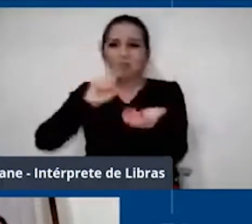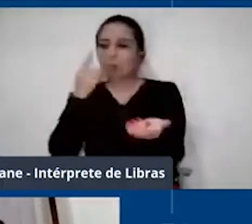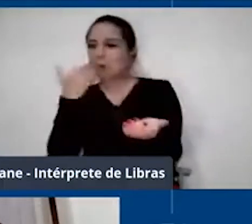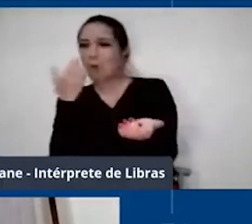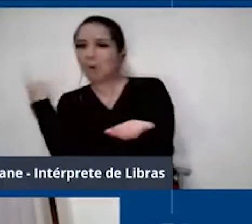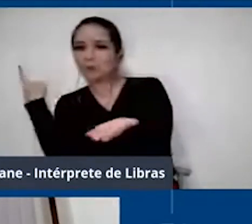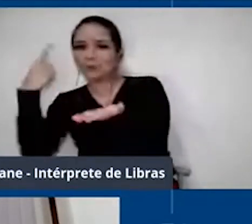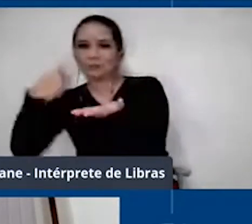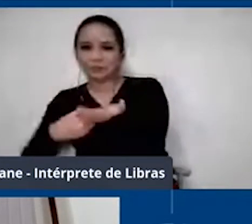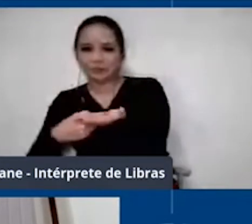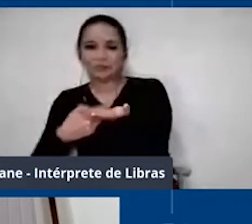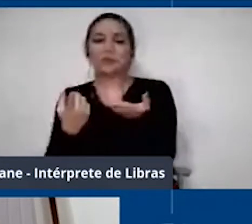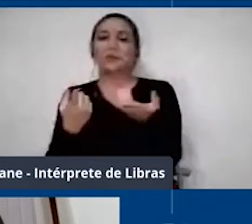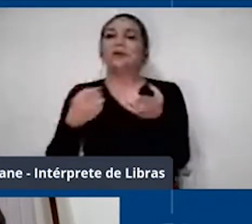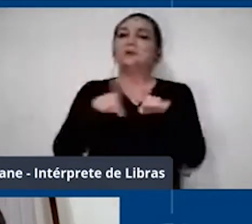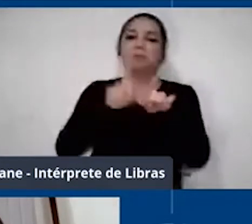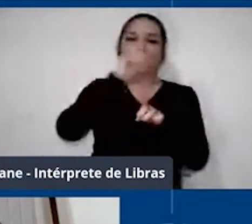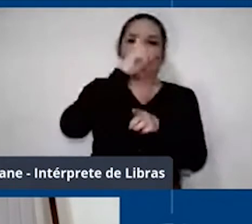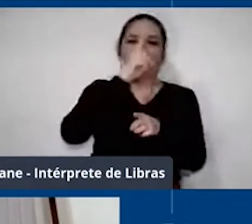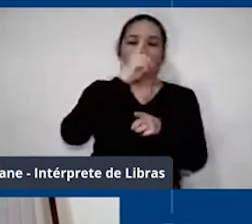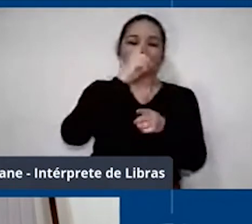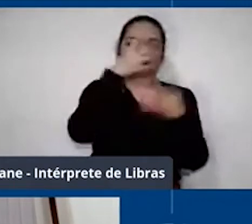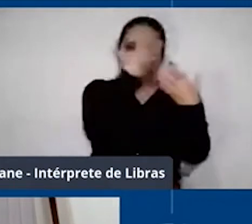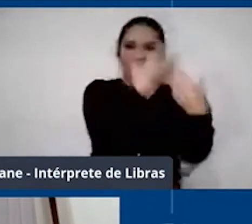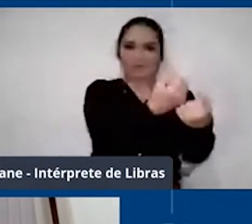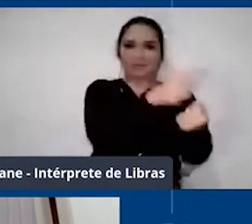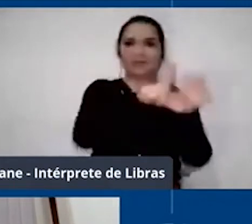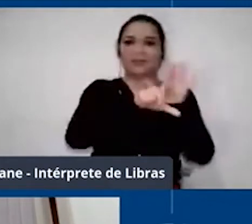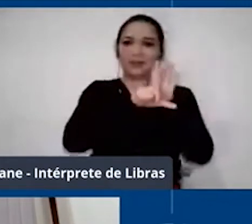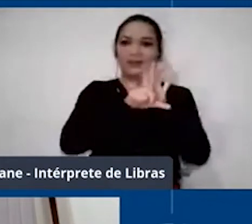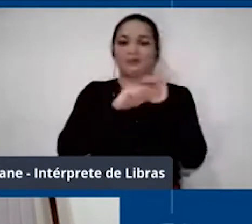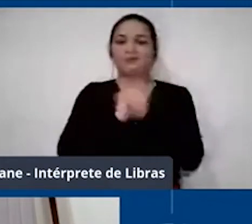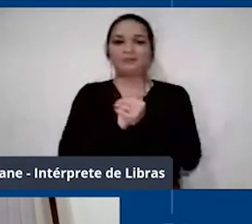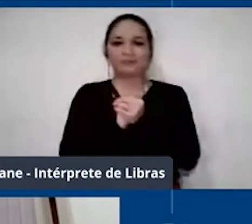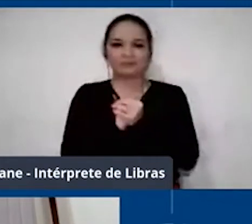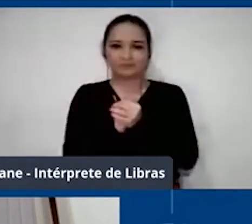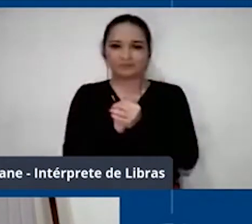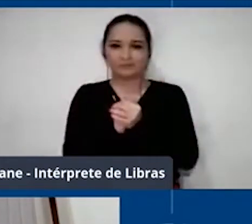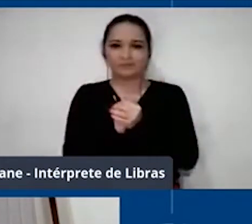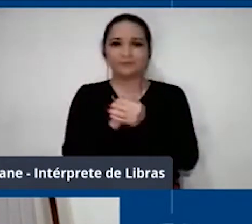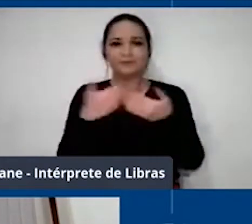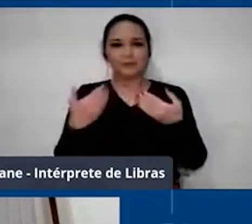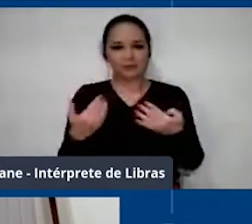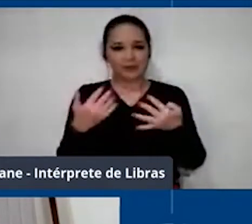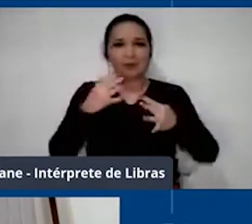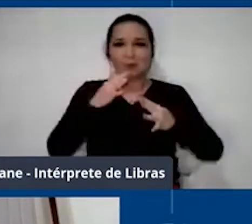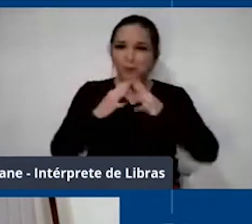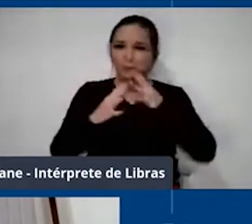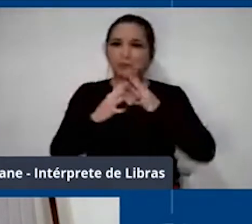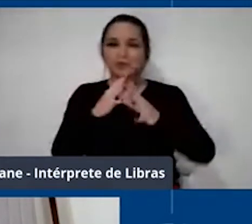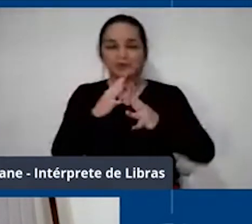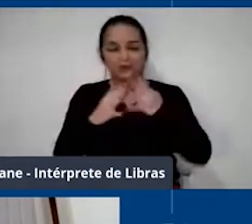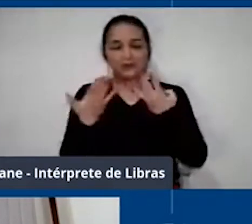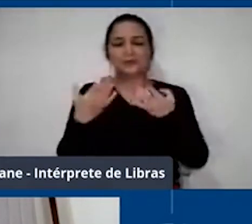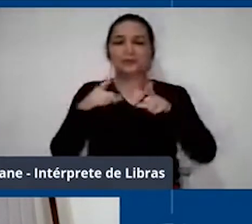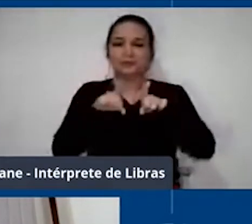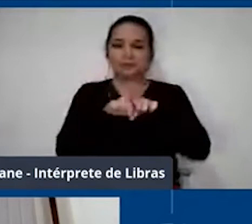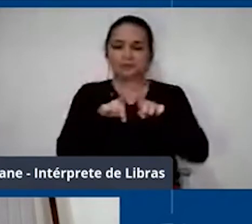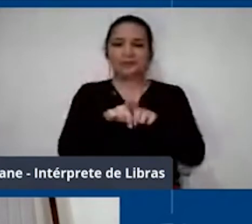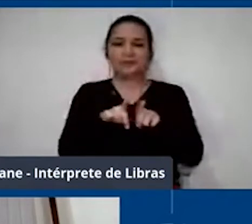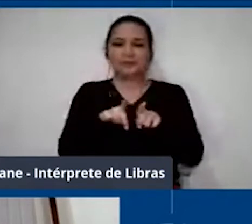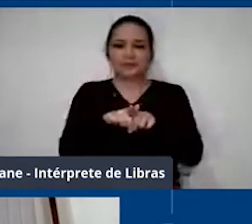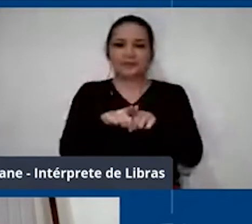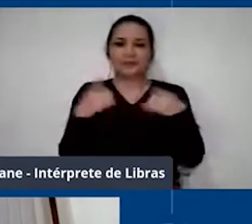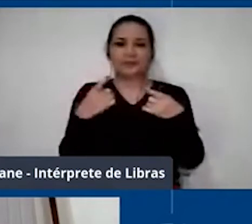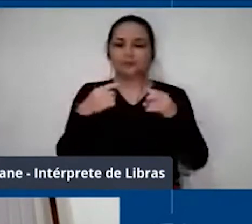gostei dessa correlação, é complexo, né? Com certeza, como a senhora bem mencionou, senhora secretária, que nunca